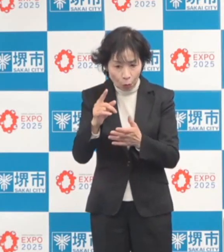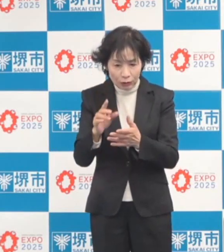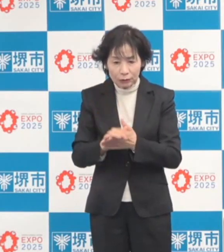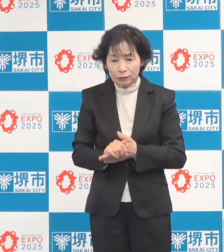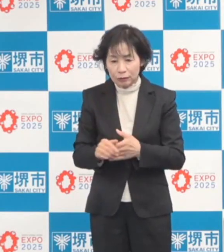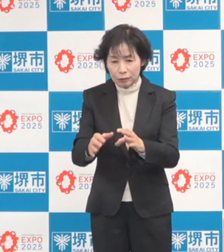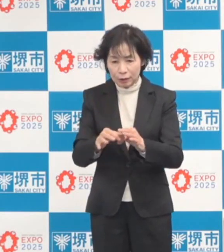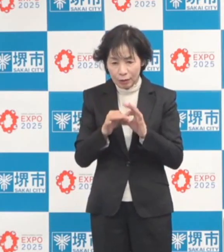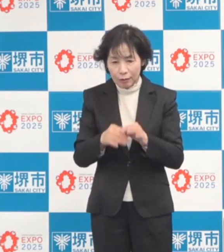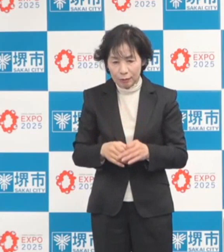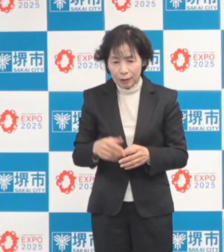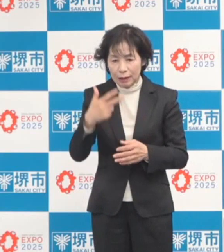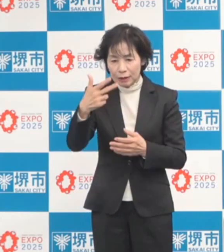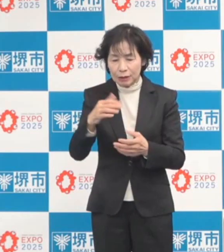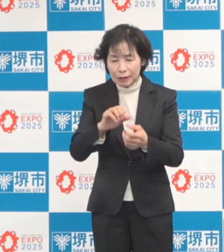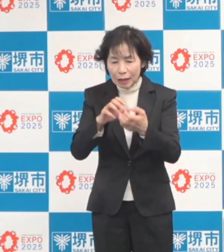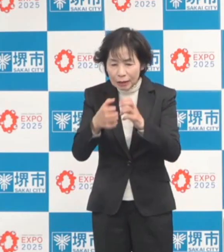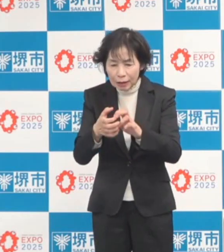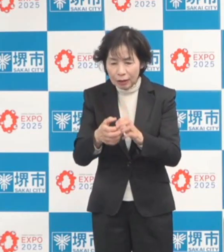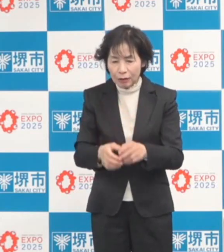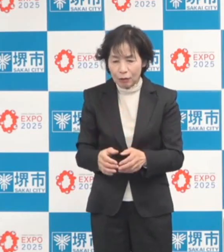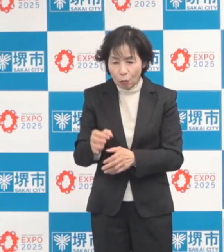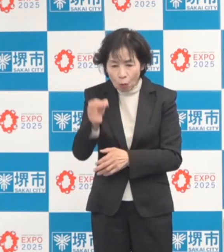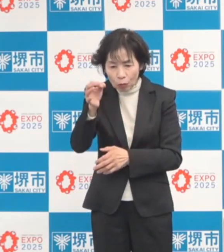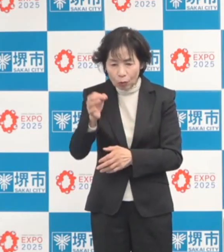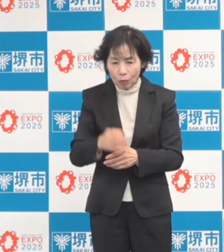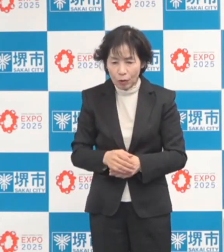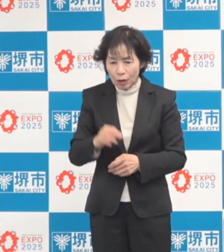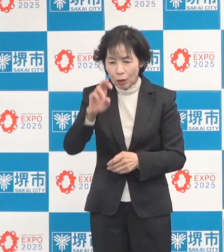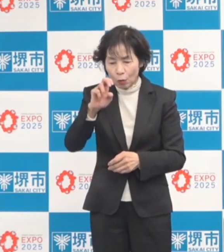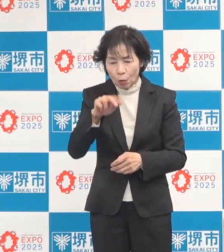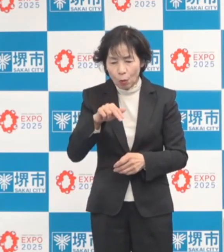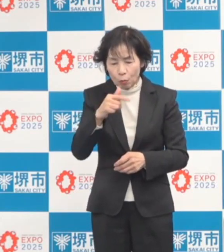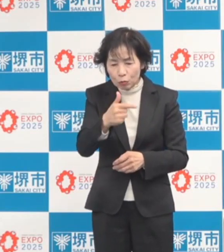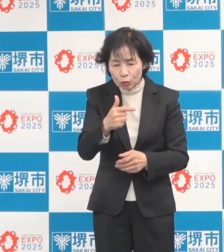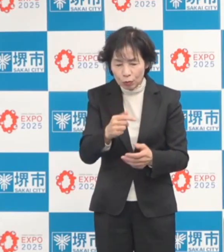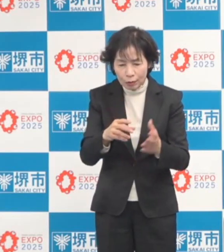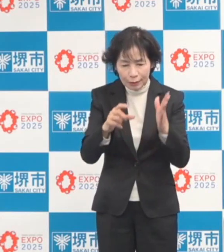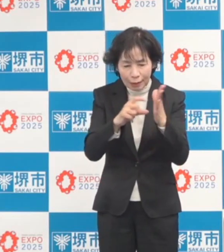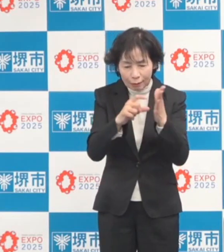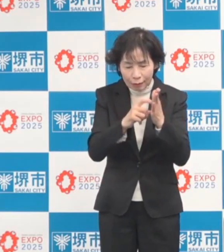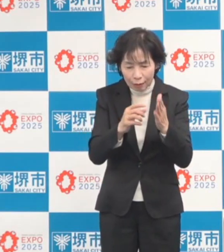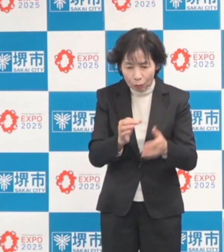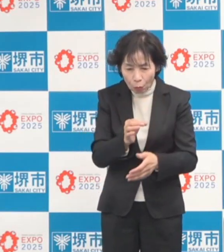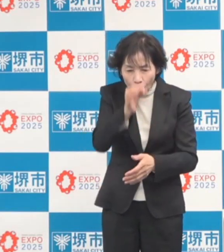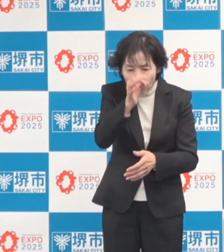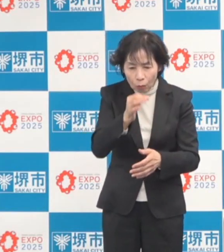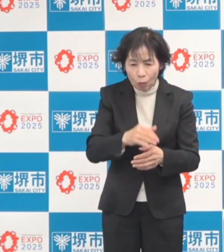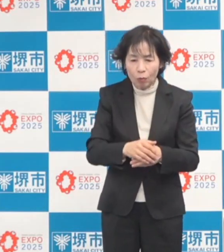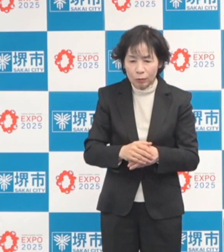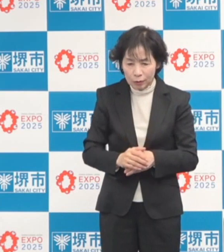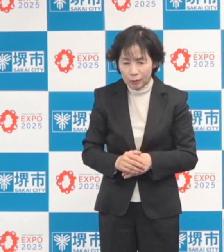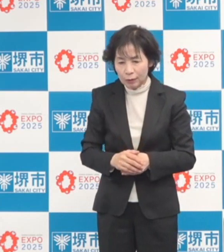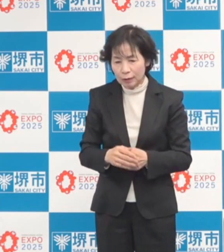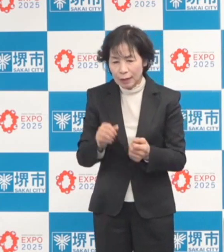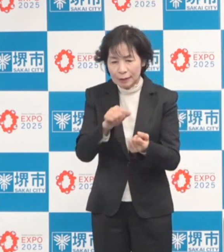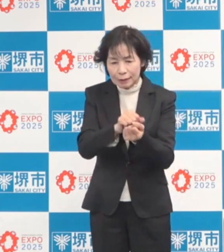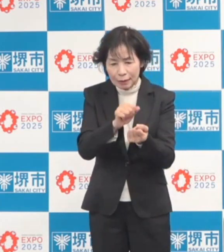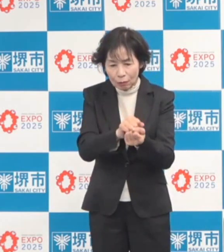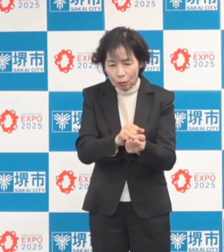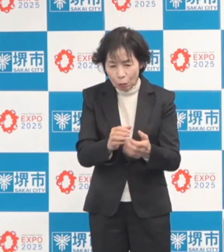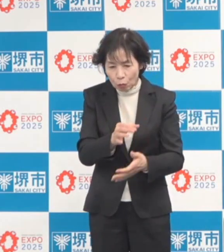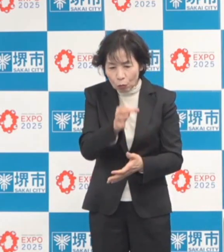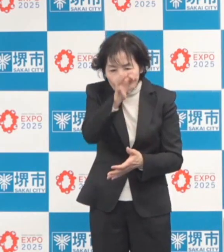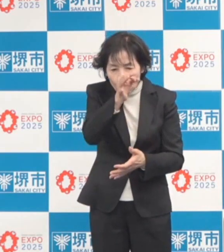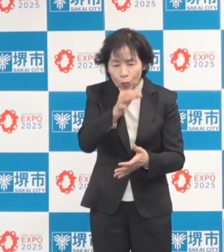こちらは資材高騰、また労務単価の上昇などによりまして、普通建設事業費が増加をする見込みとなっ